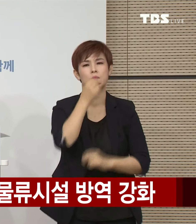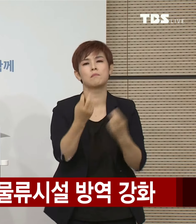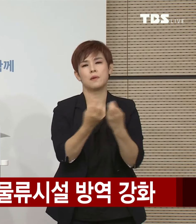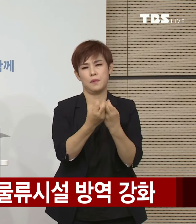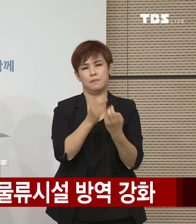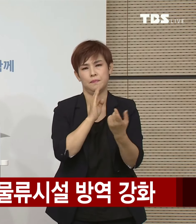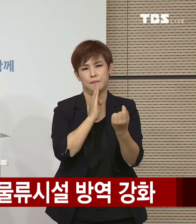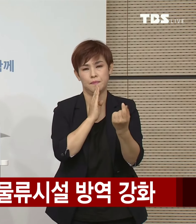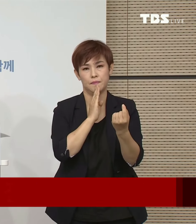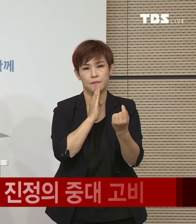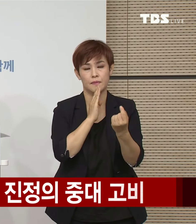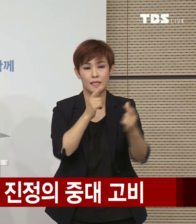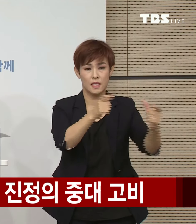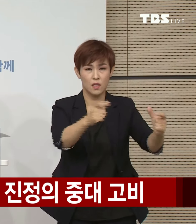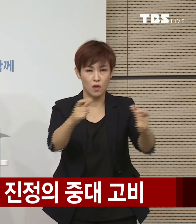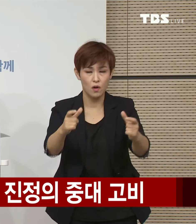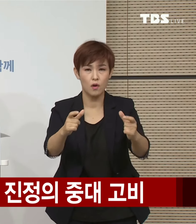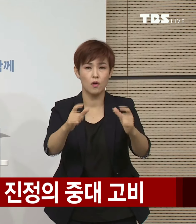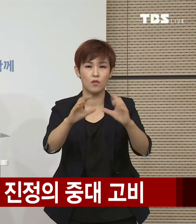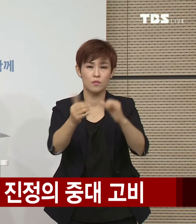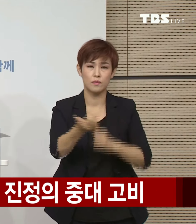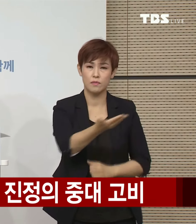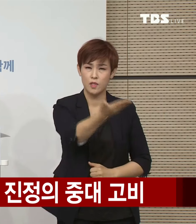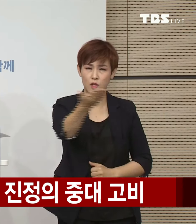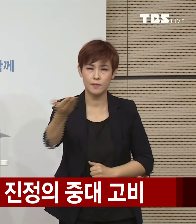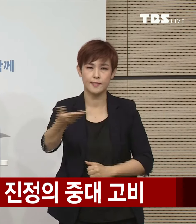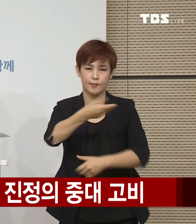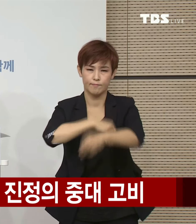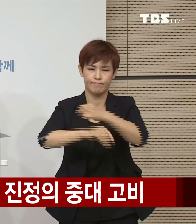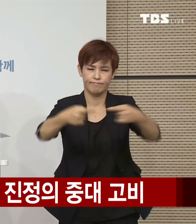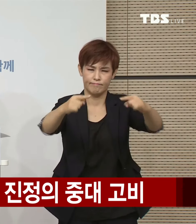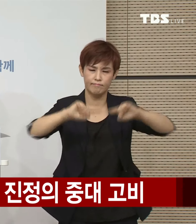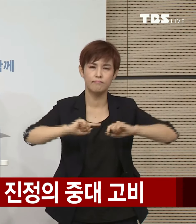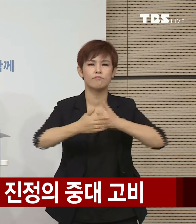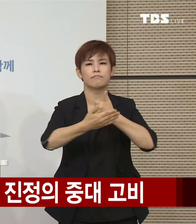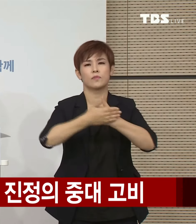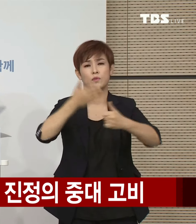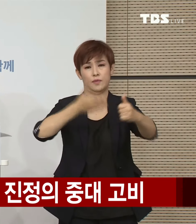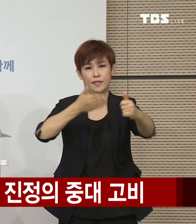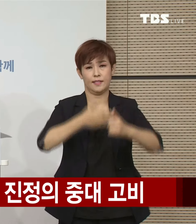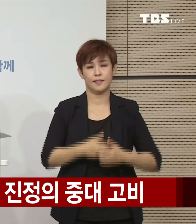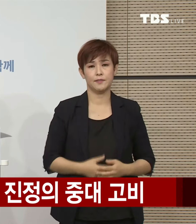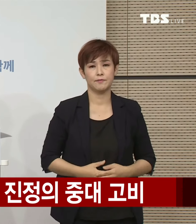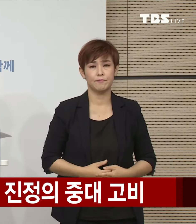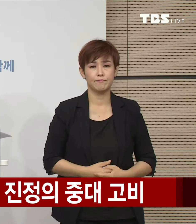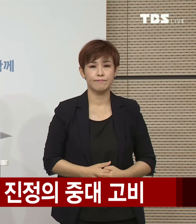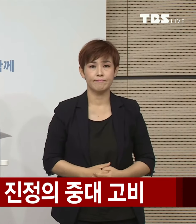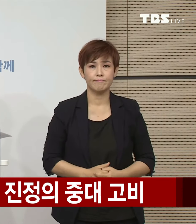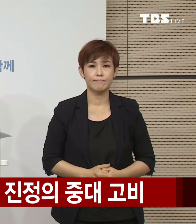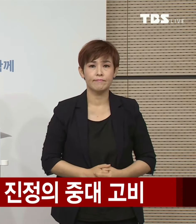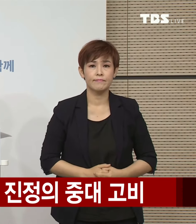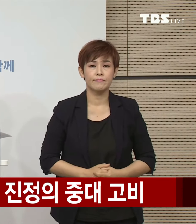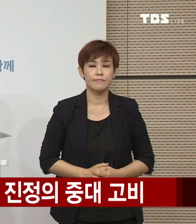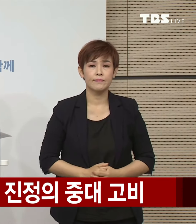만큼 각 지역 주민 여러분들의 적극적인 협조를 당부드립니다.